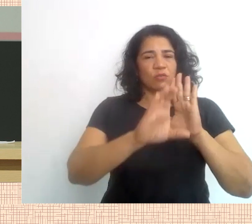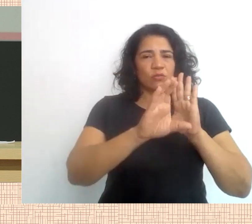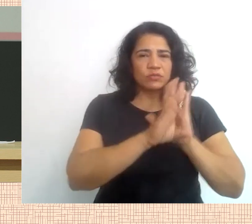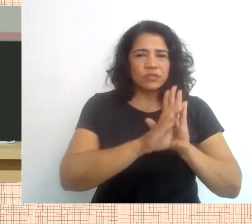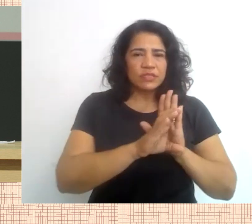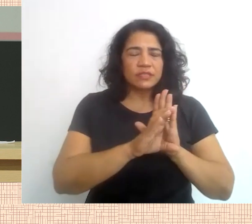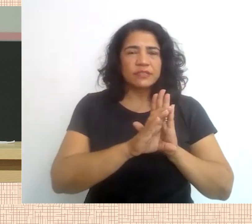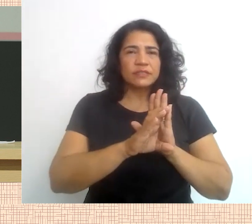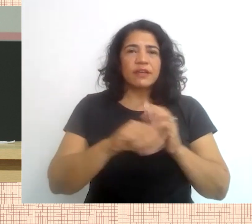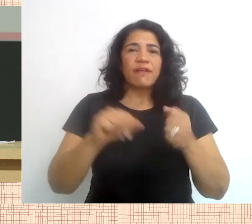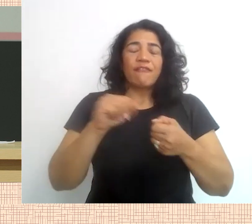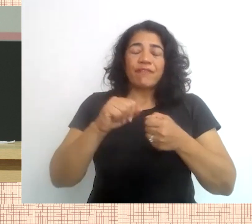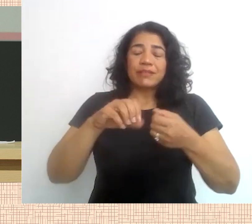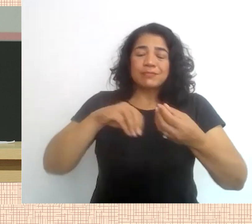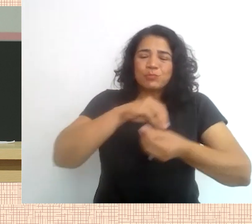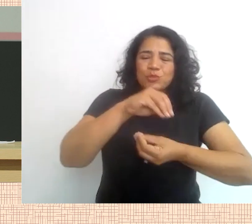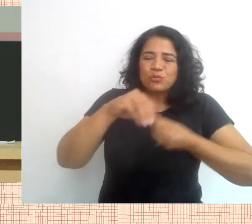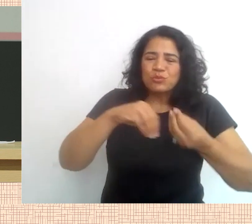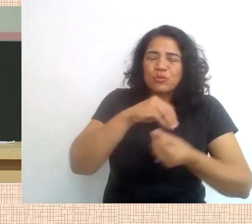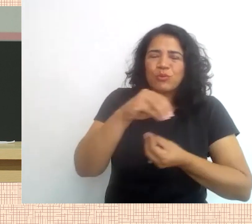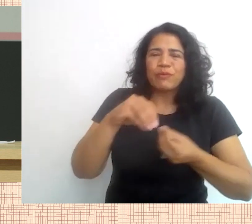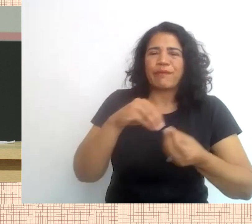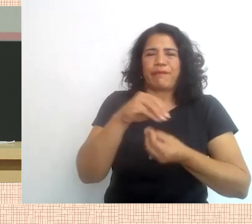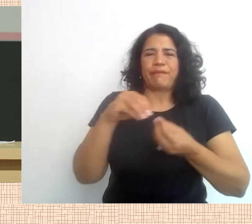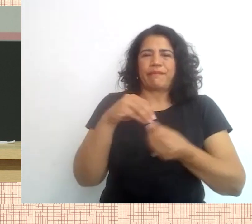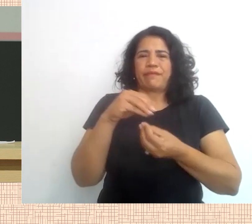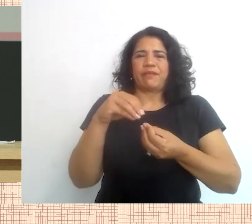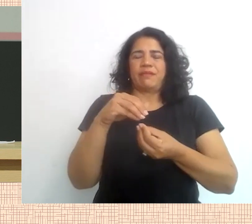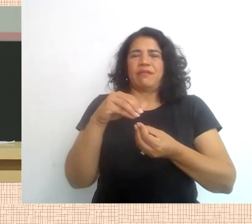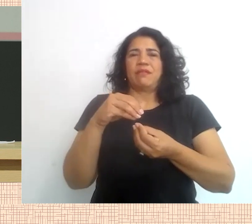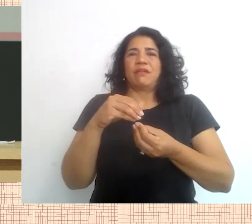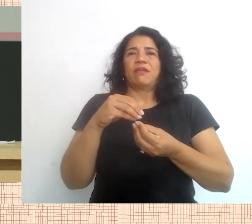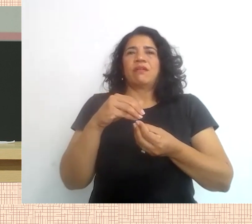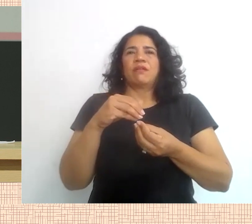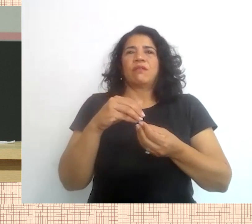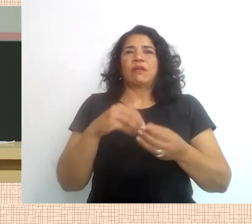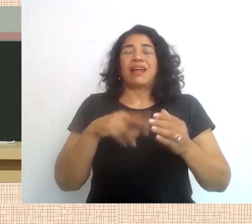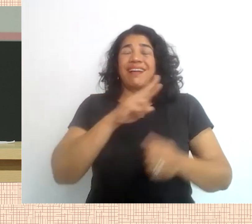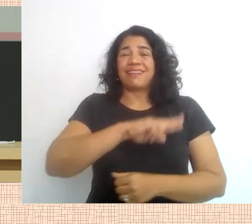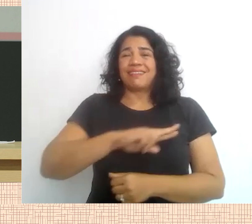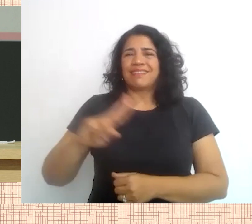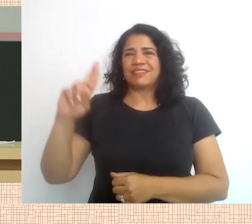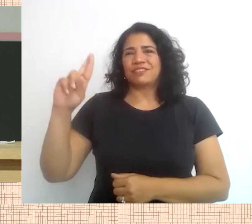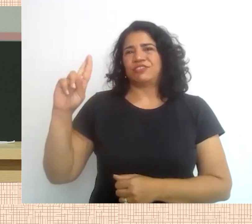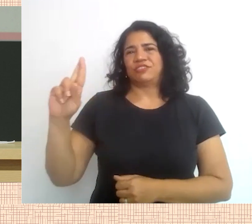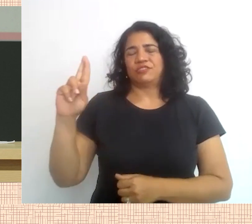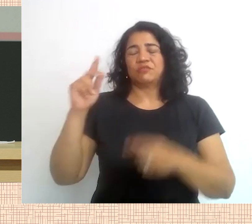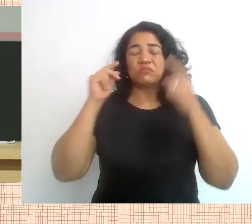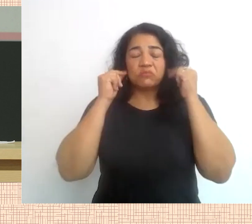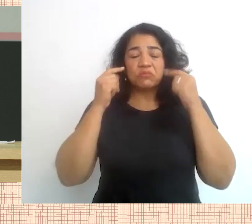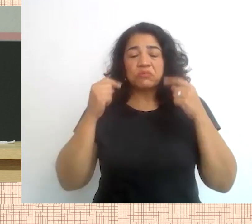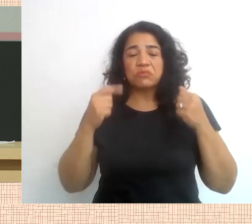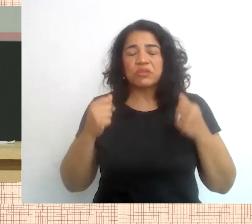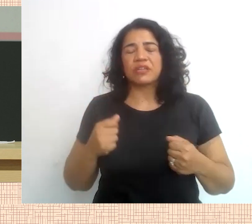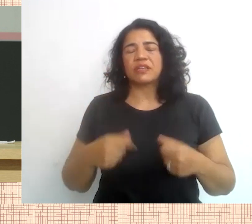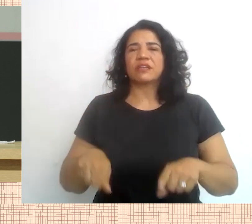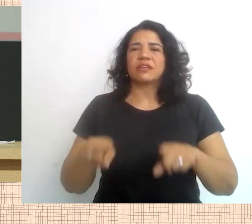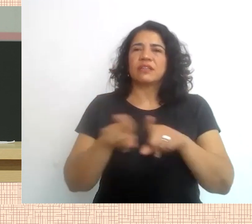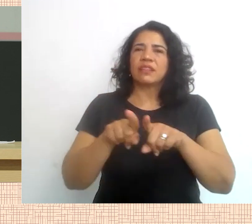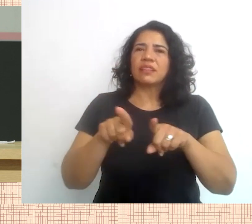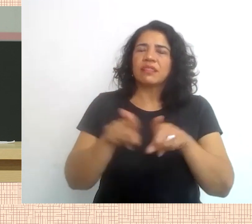qual defendia que o universo material é imperfeito, por isso